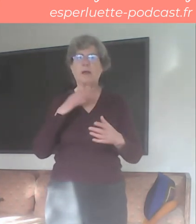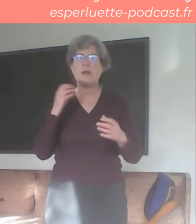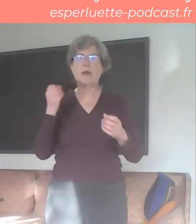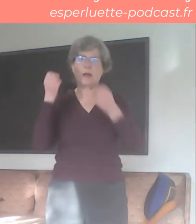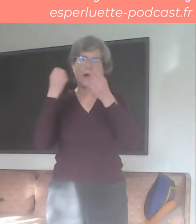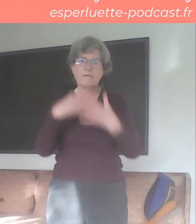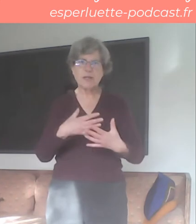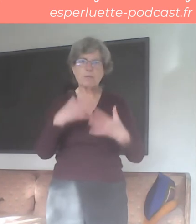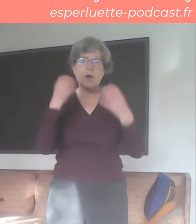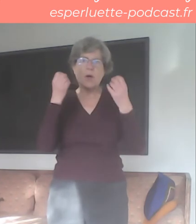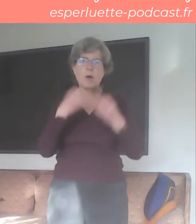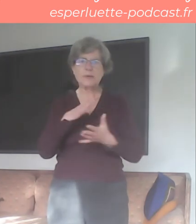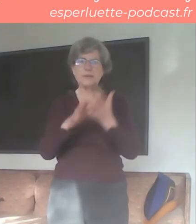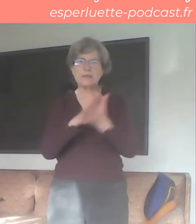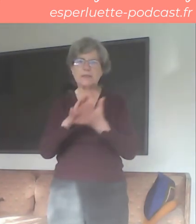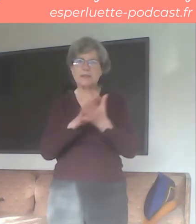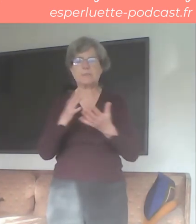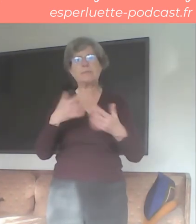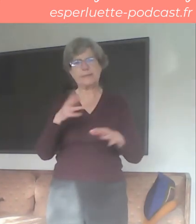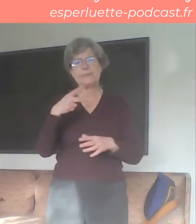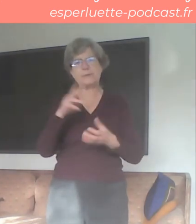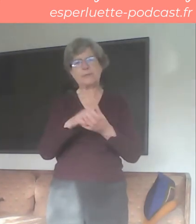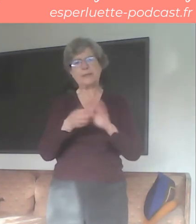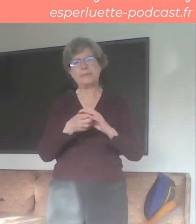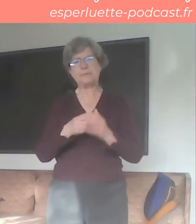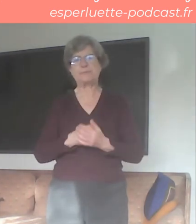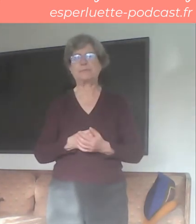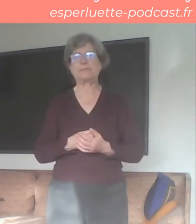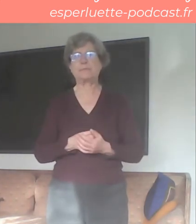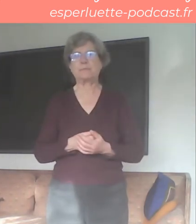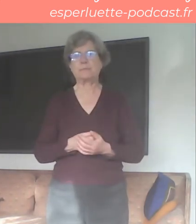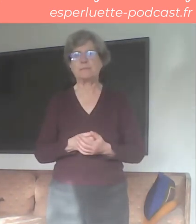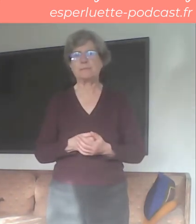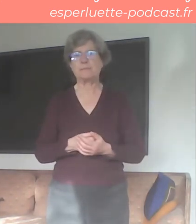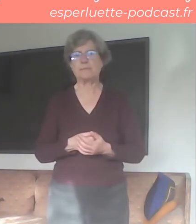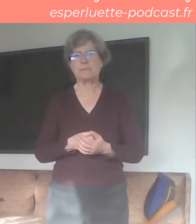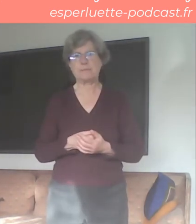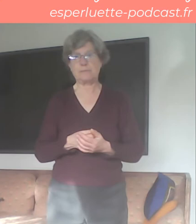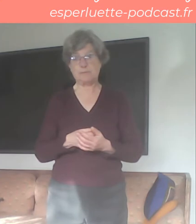Mais ça m'arrive d'oublier. Ça m'arrive d'oublier parce que c'est pas dans ma construction personnelle.